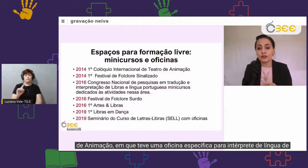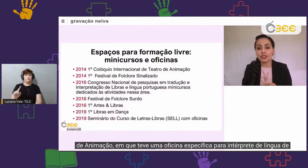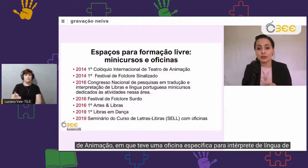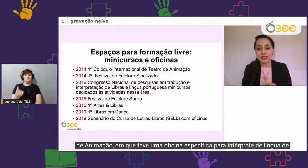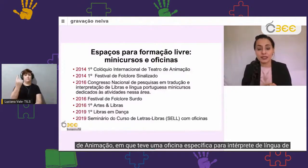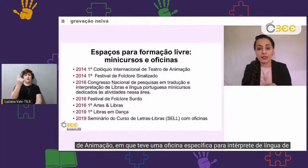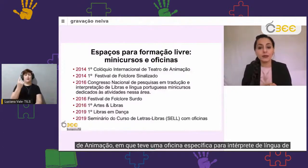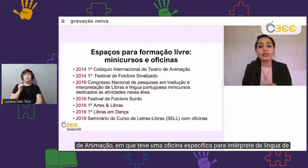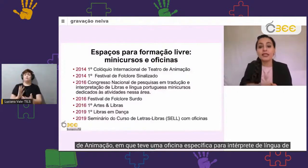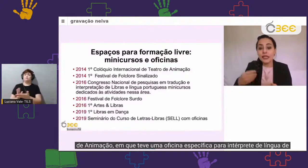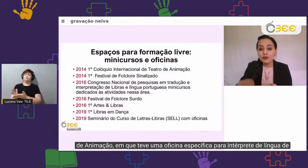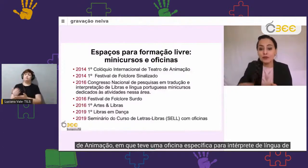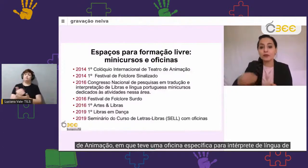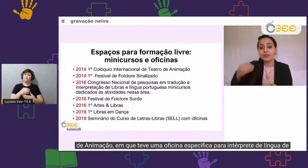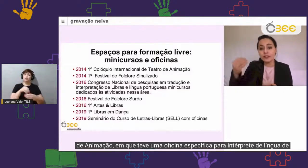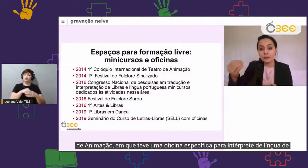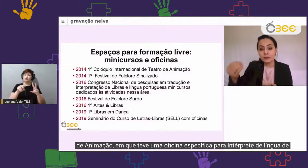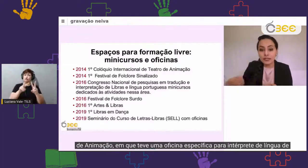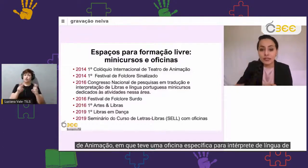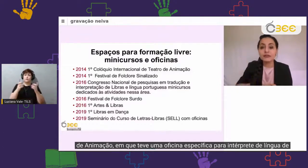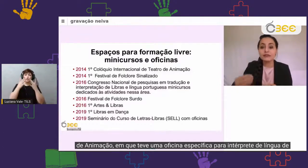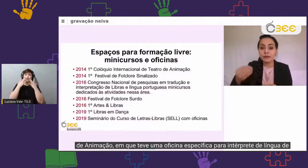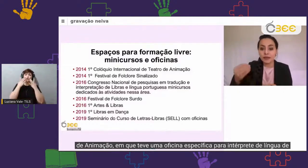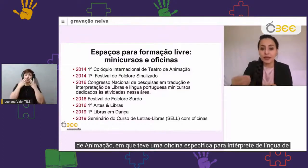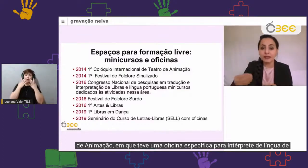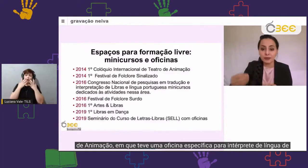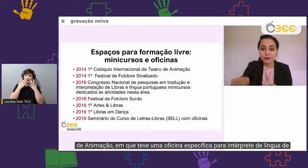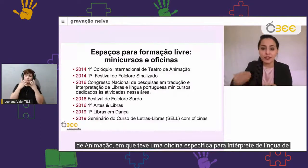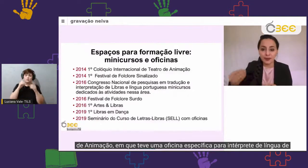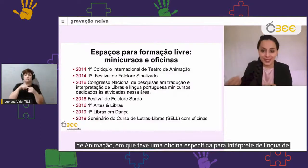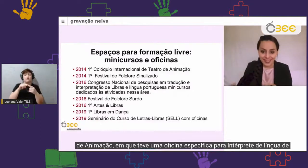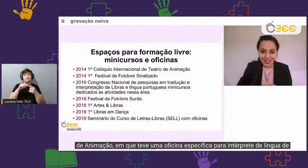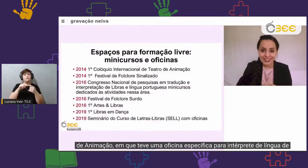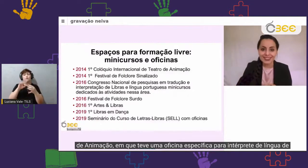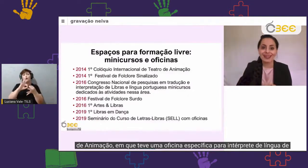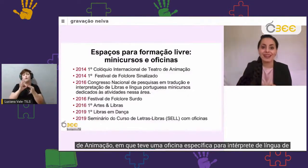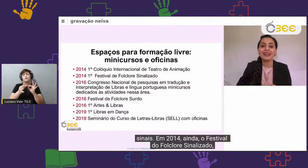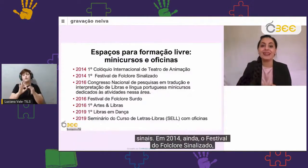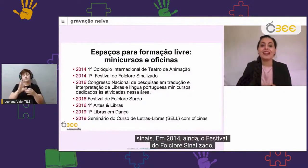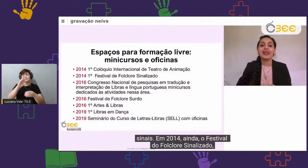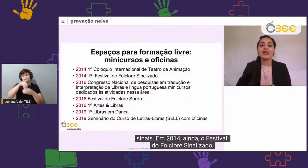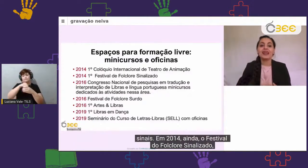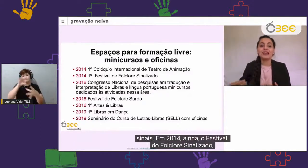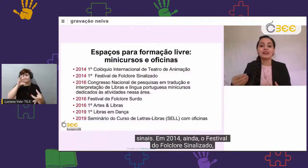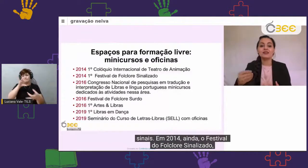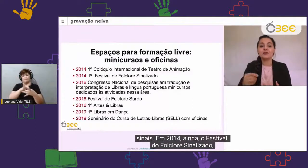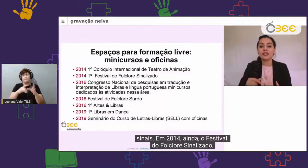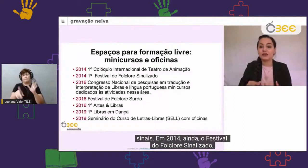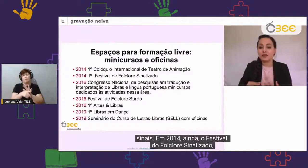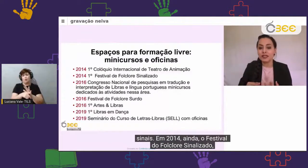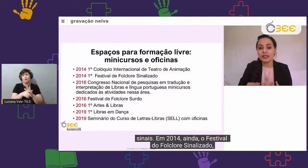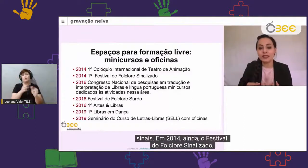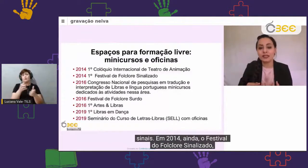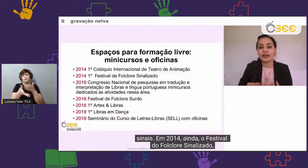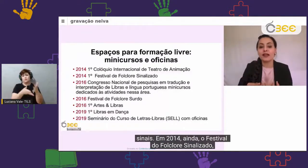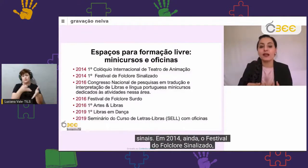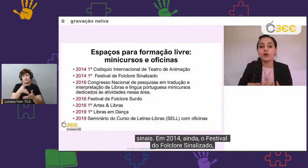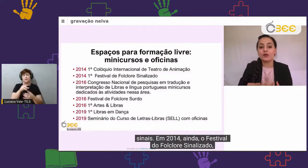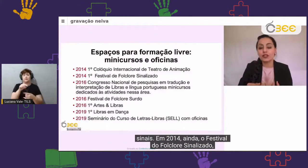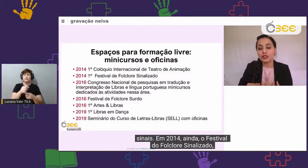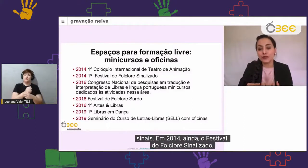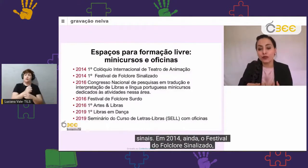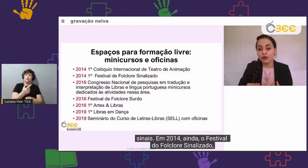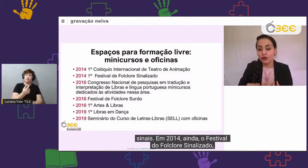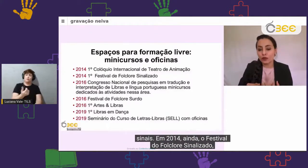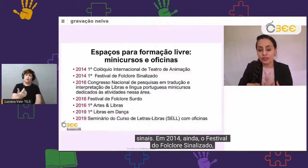de Teatro de Animação, em que teve uma oficina específica para intérprete de língua de sinais, tá? Em 2014 ainda,